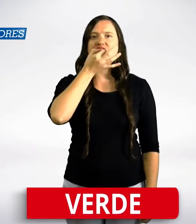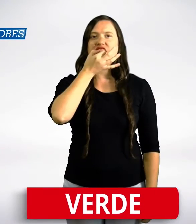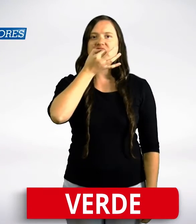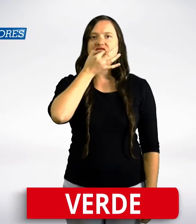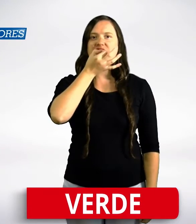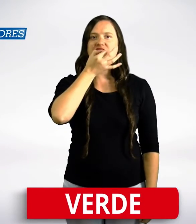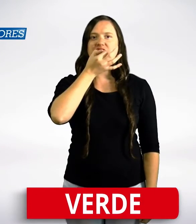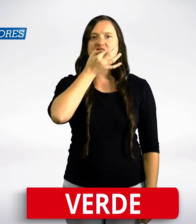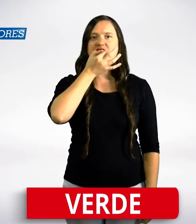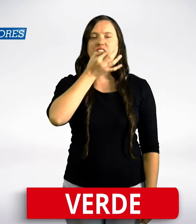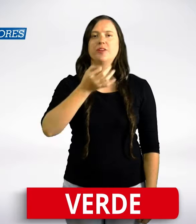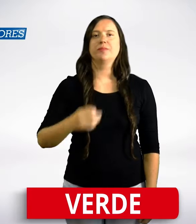Verde.